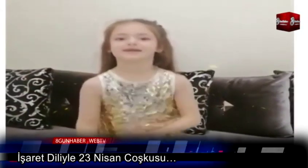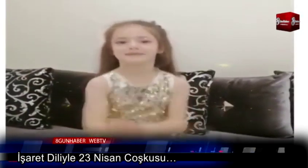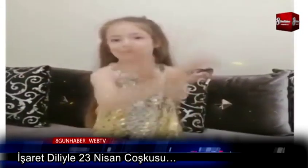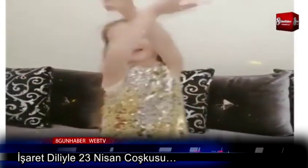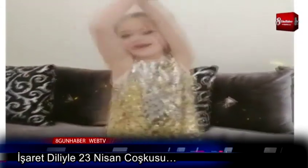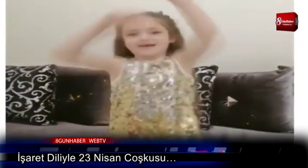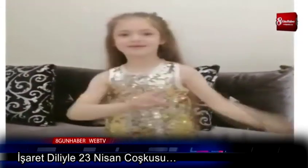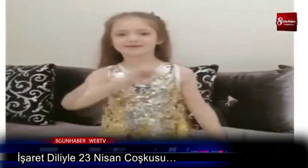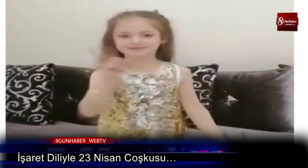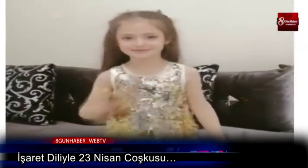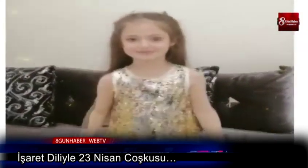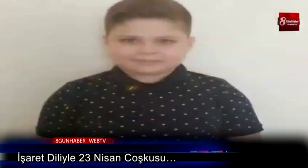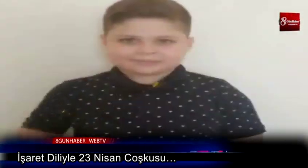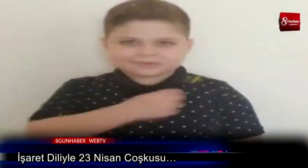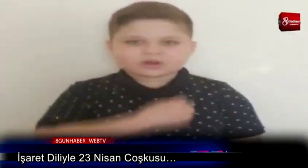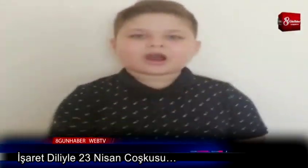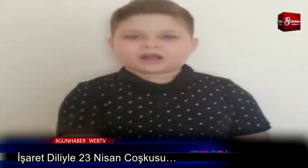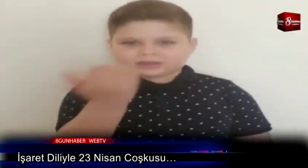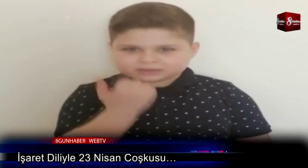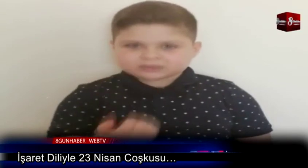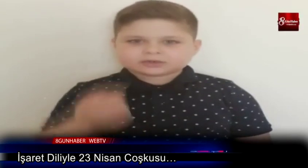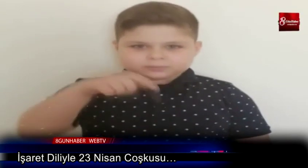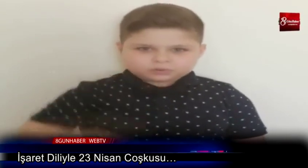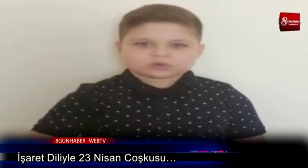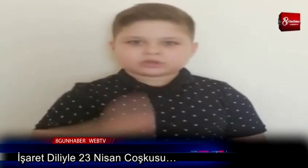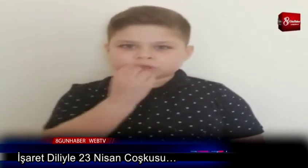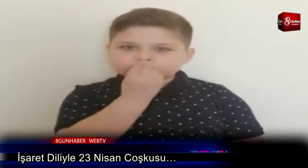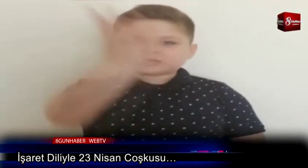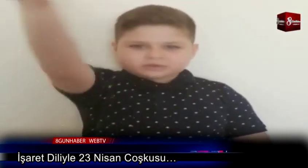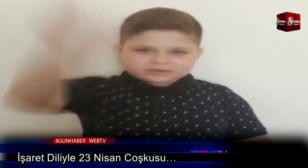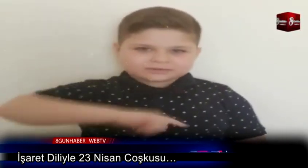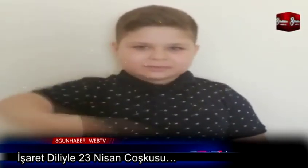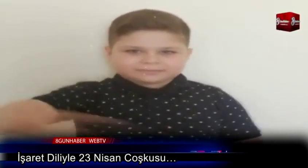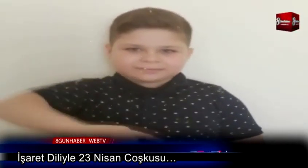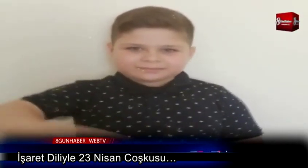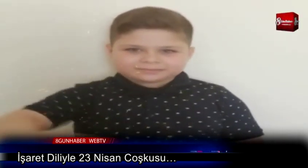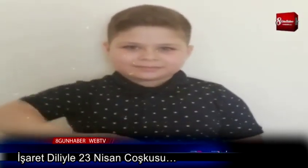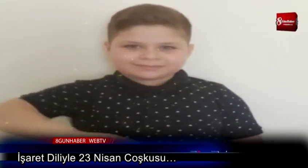hüzünlenir melekler, gönül olur bu güzel çiçekler.